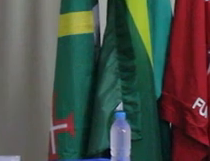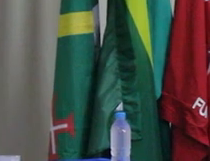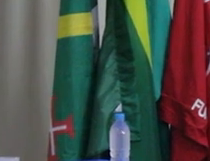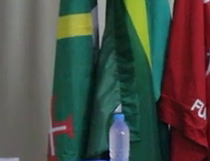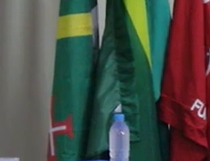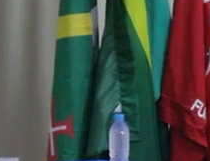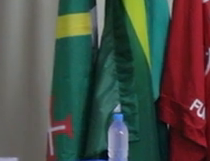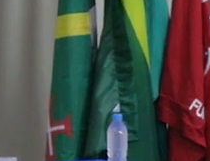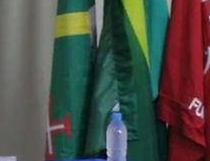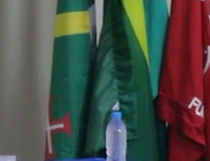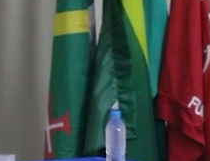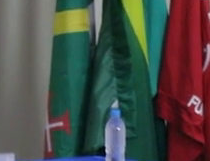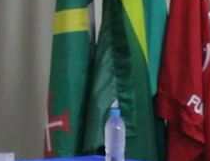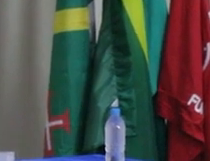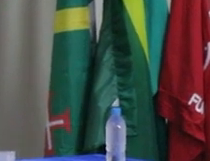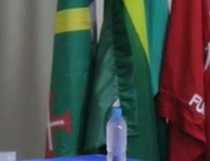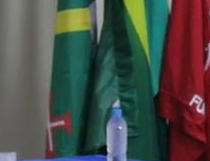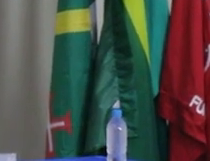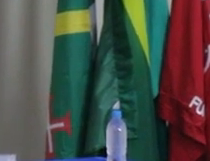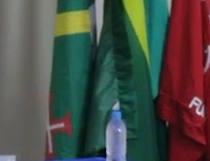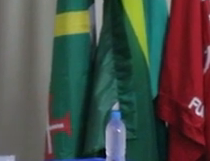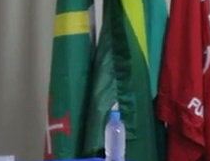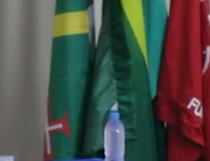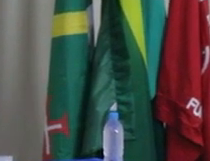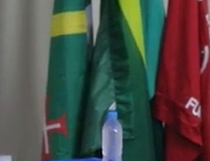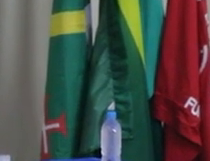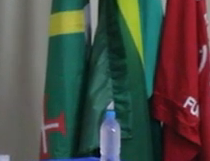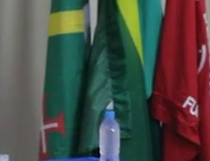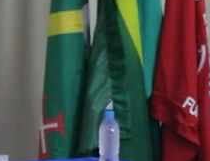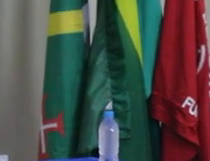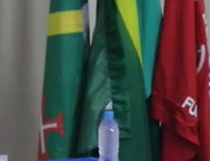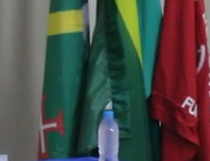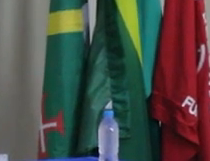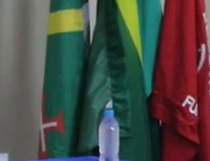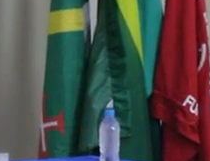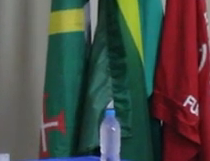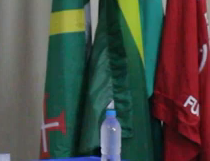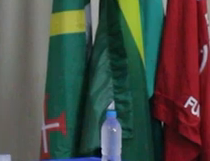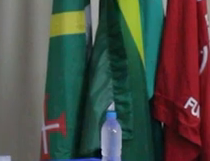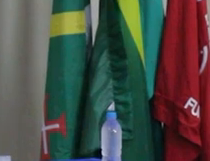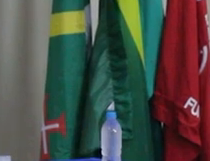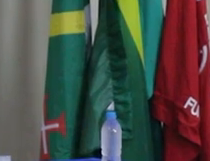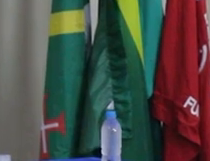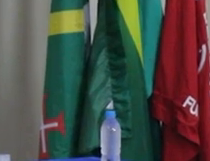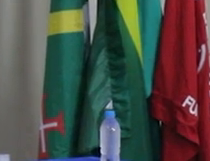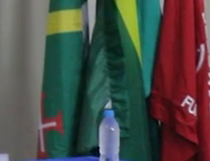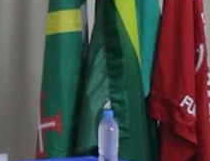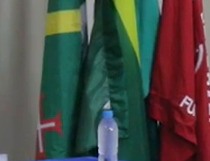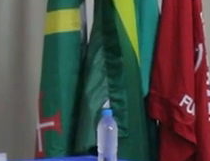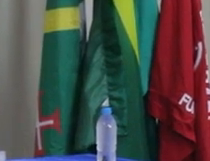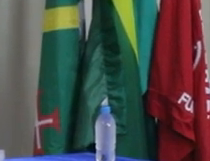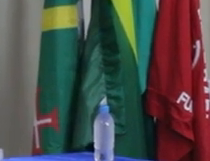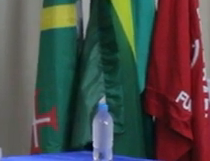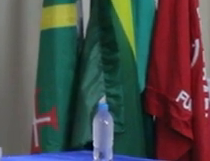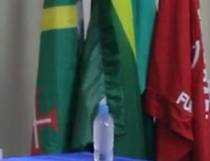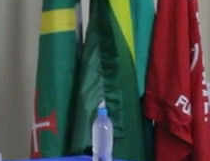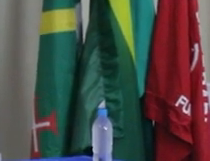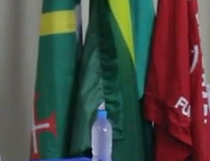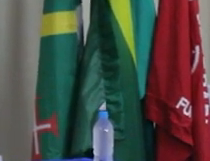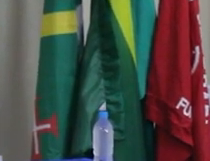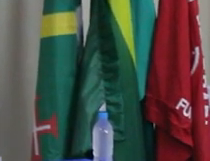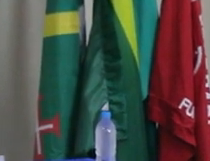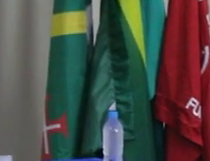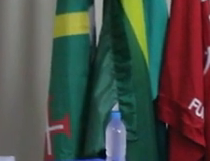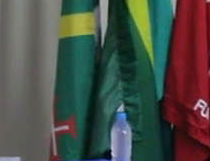uma massa crítica para que nós possamos, inclusive, incomodar aqueles que não gostam de tratar